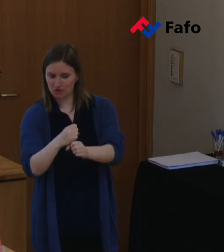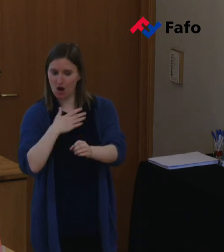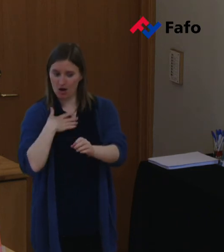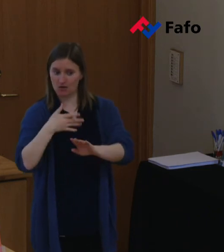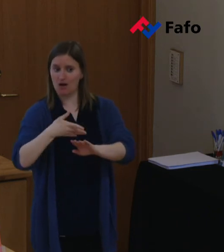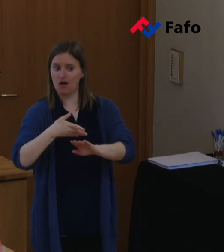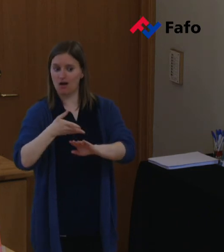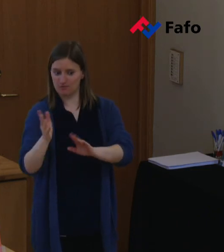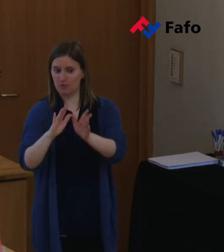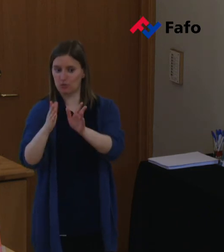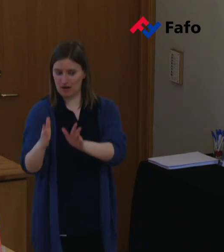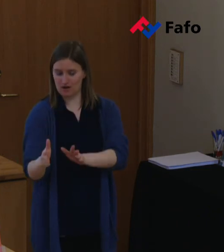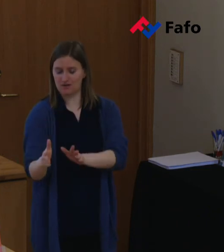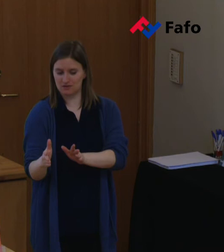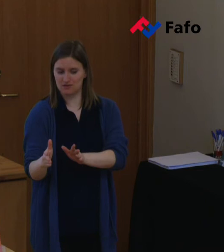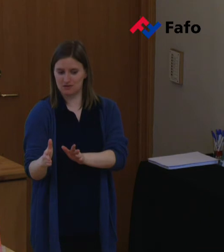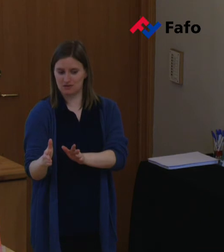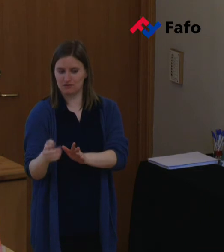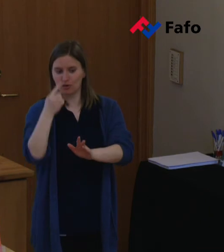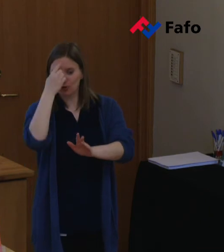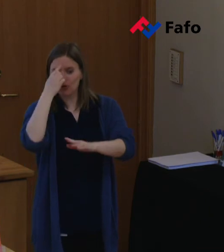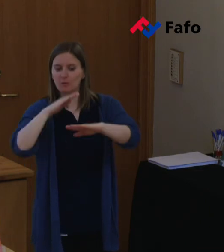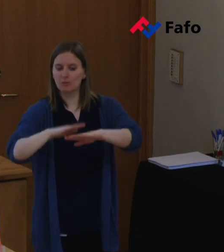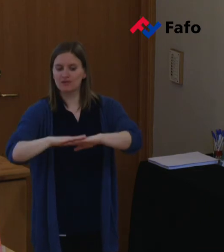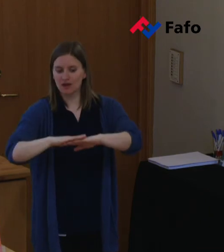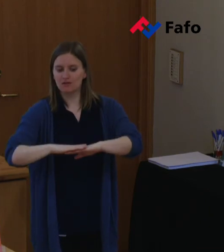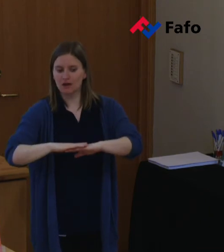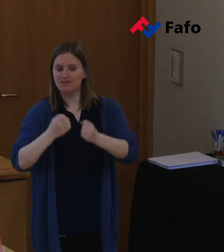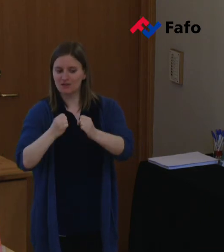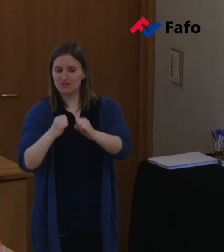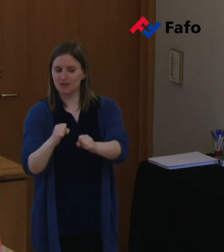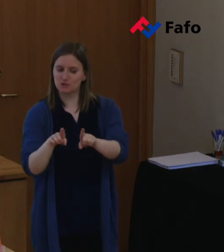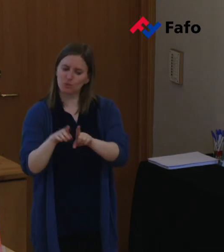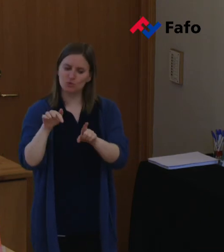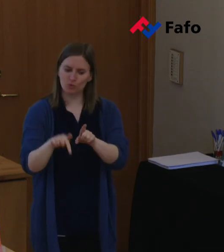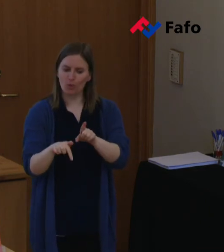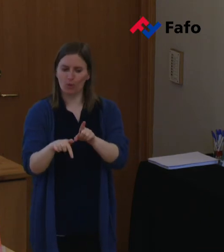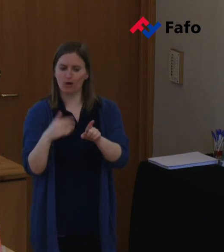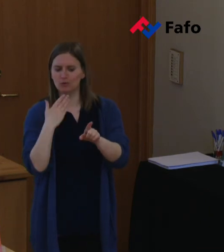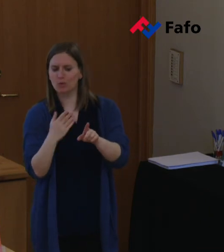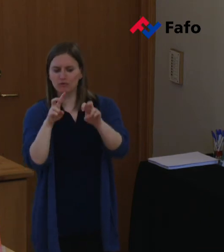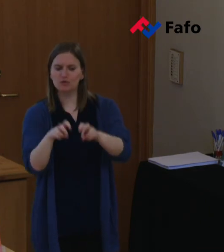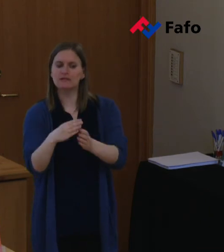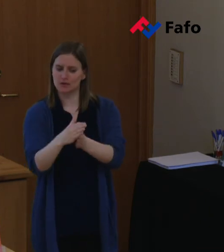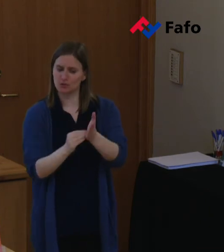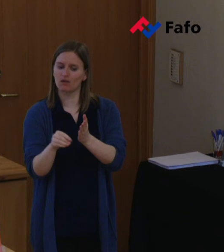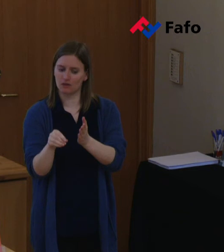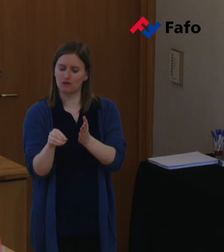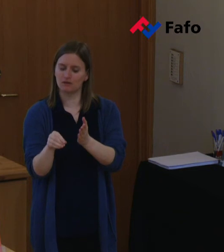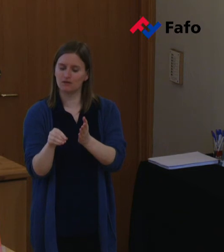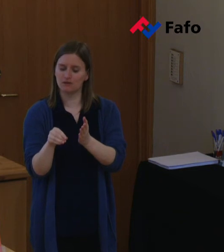andre modeller for kunnskapsbaserte satsninger som det nå gode forskningsresultater